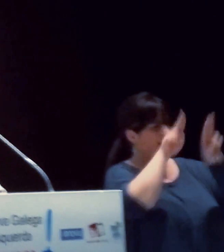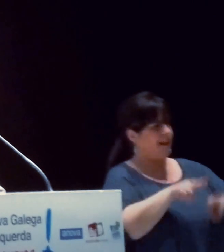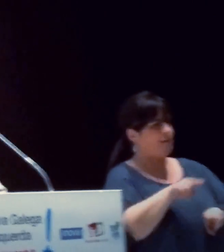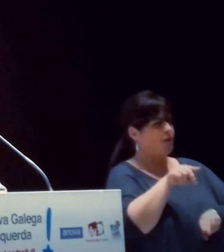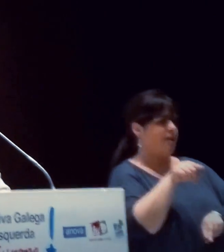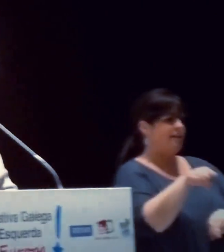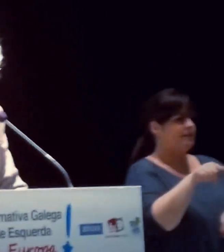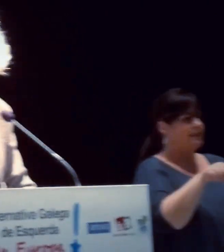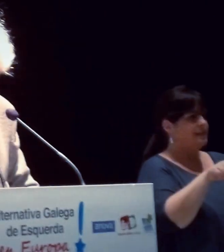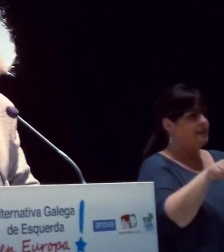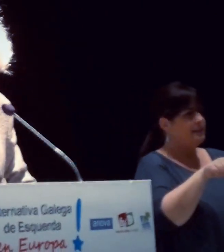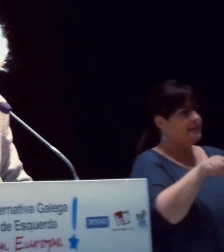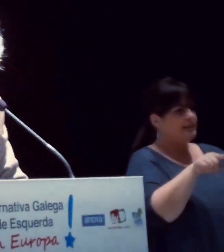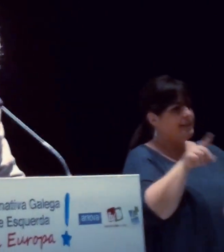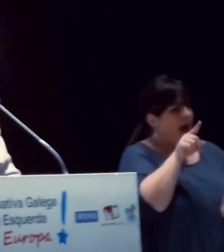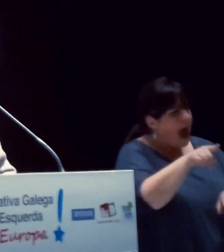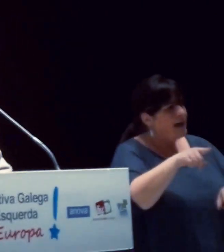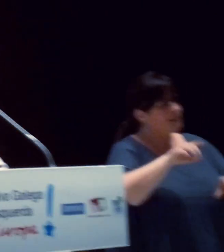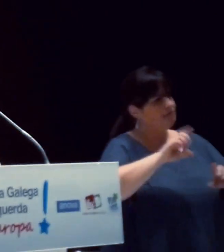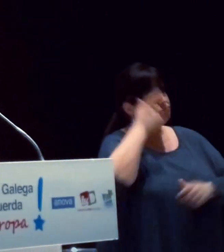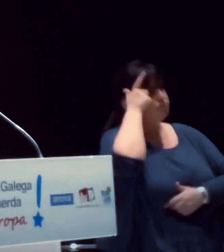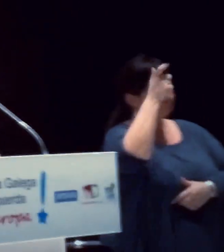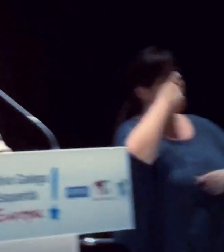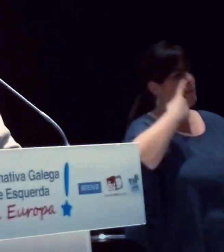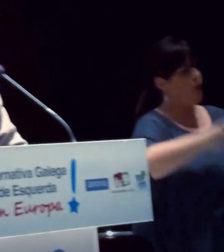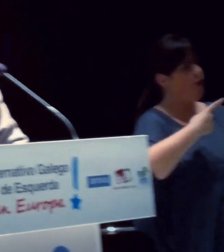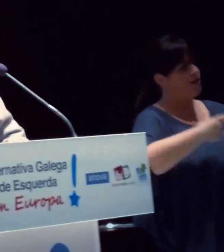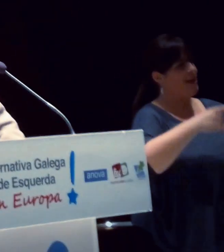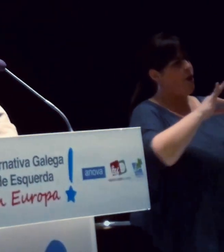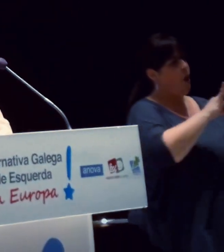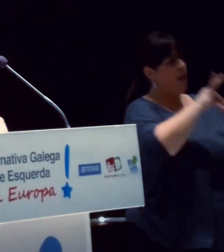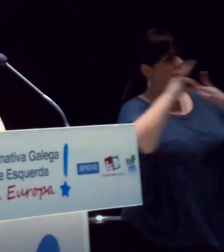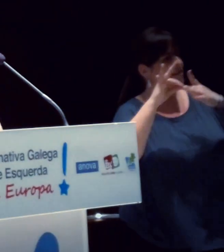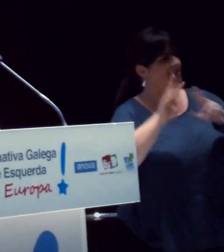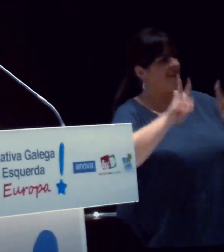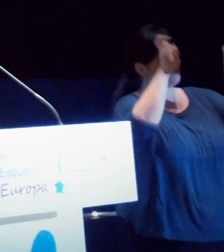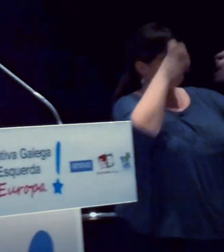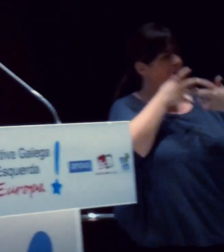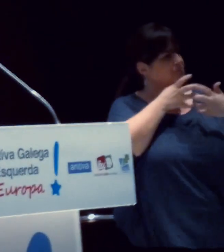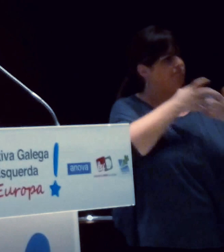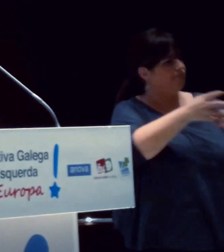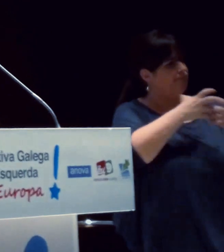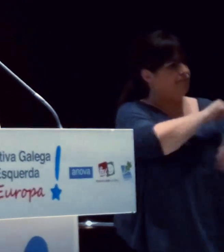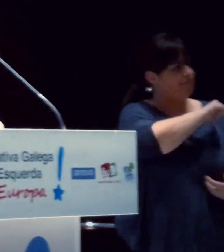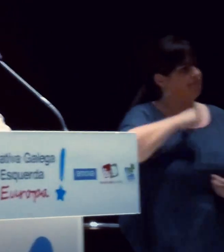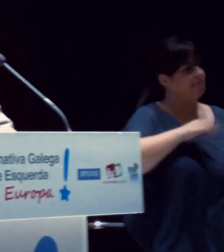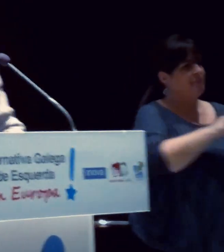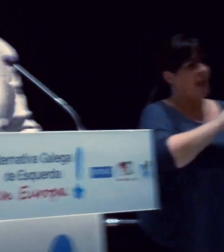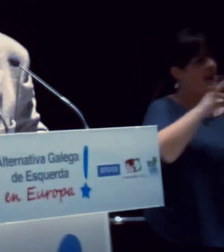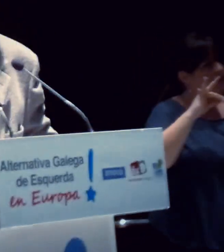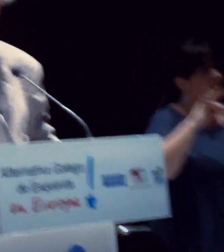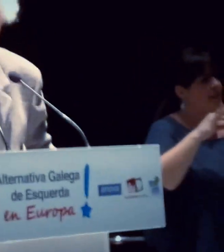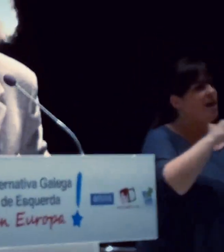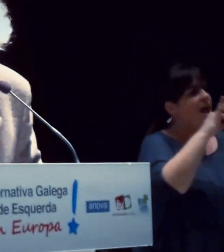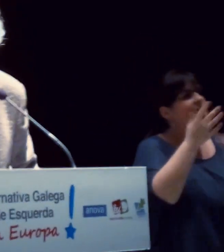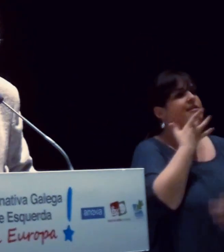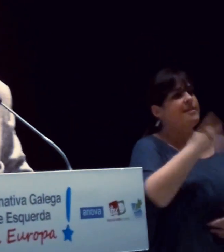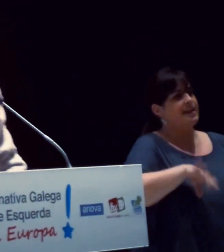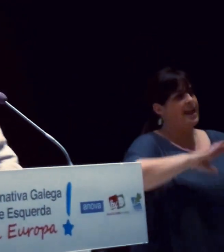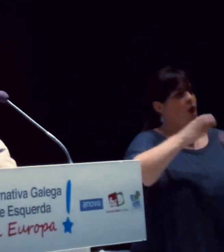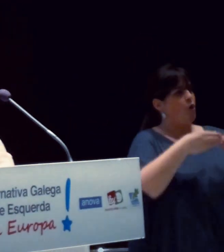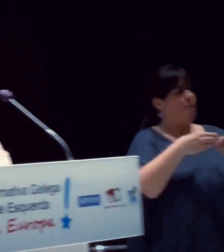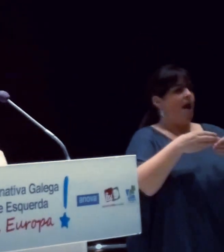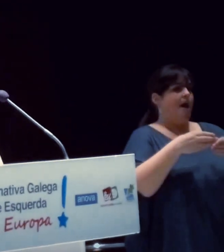o povo grego actual está a ser a vanguarda desa loita emancipadora, liderada por Siriza e por Alexis